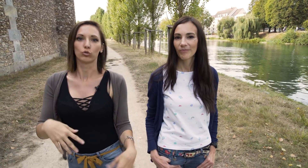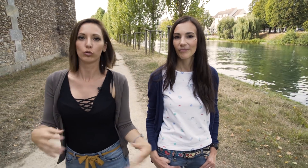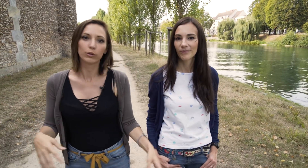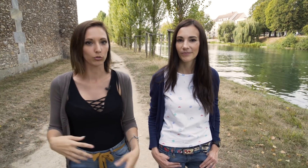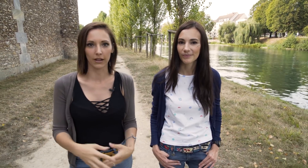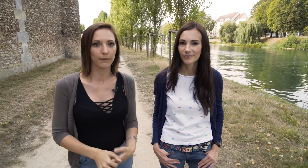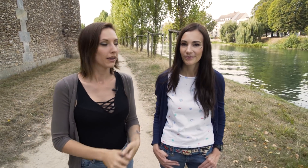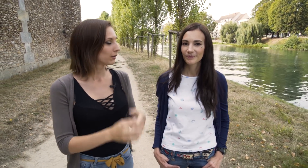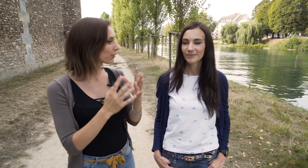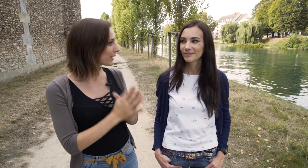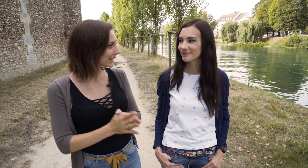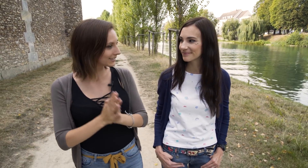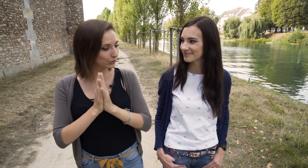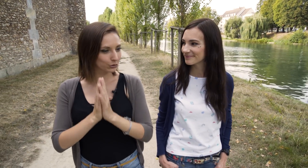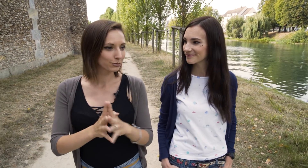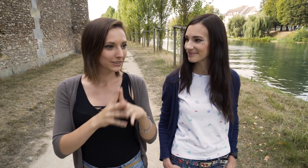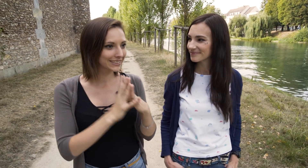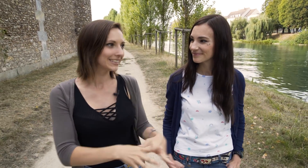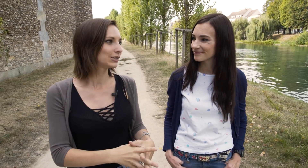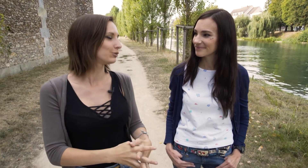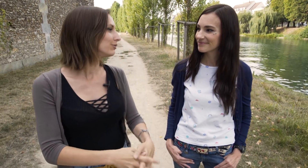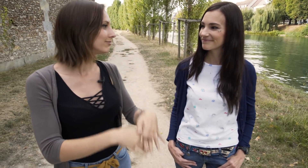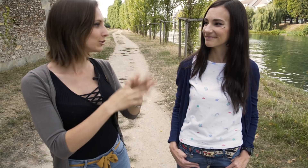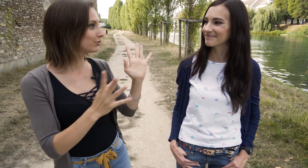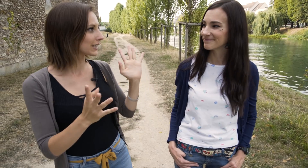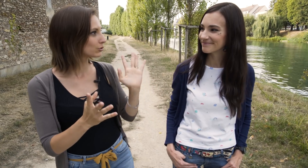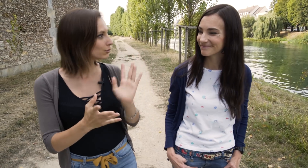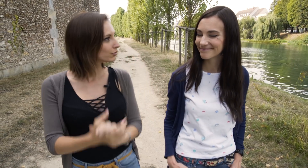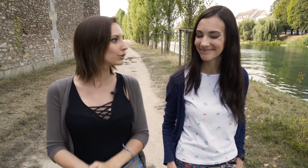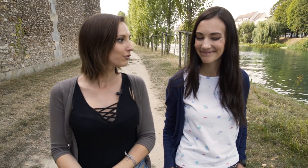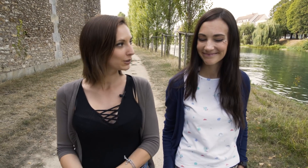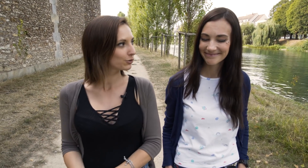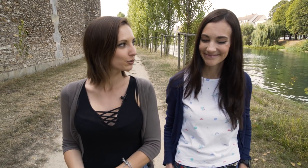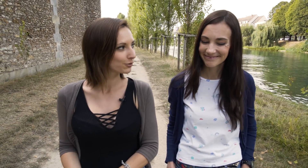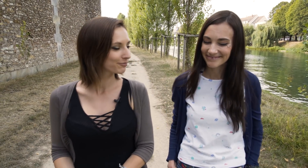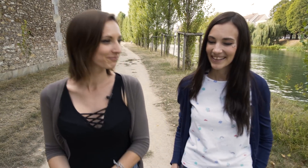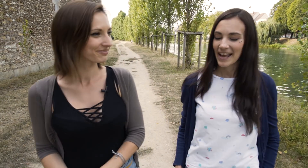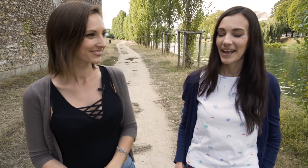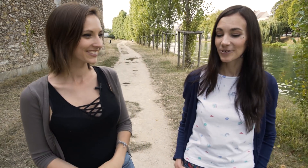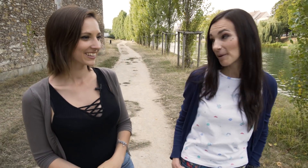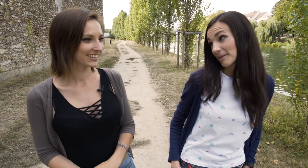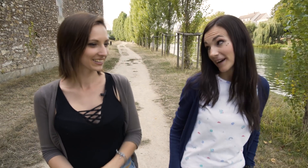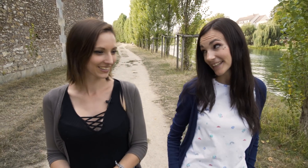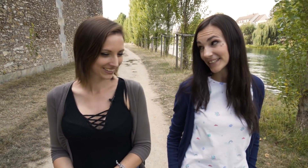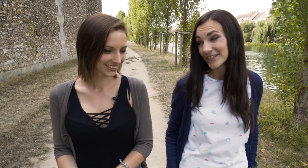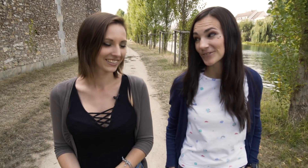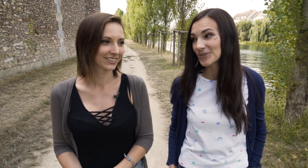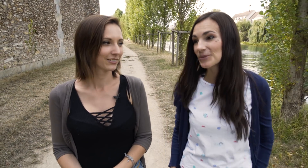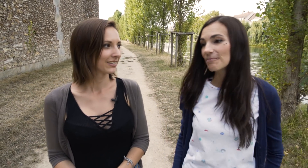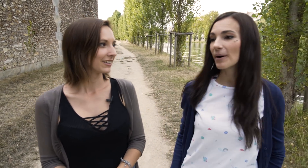YouTube et tout ça. Donc Marie, dis-nous tout. Qui es-tu? D'où viens-tu? Que fais-tu? Alors je m'appelle Marie, je suis